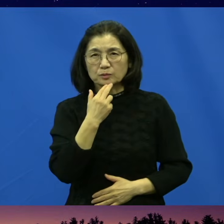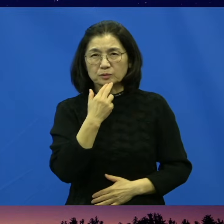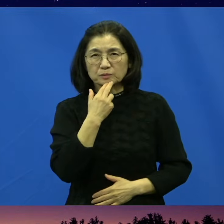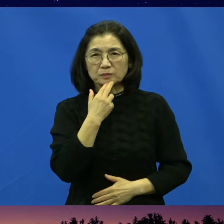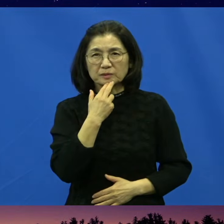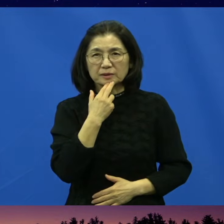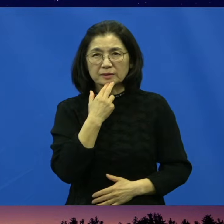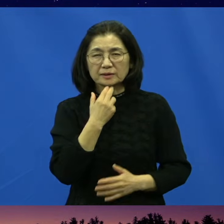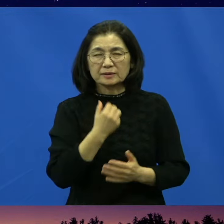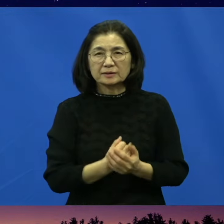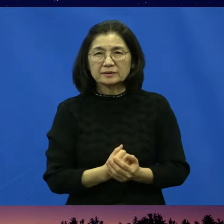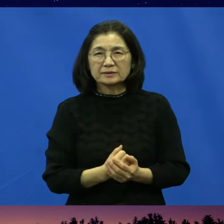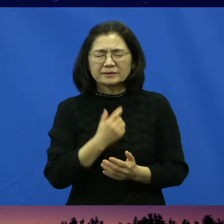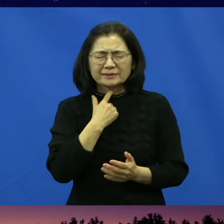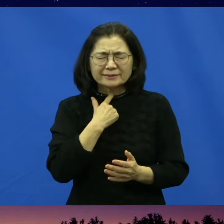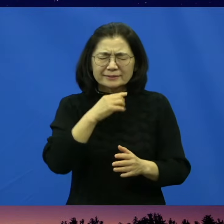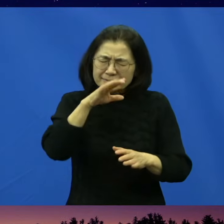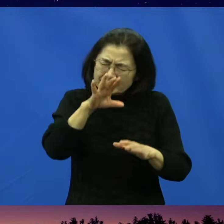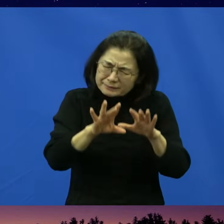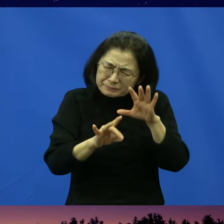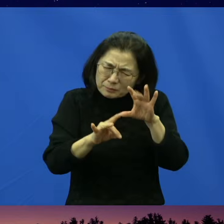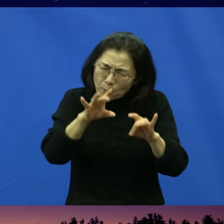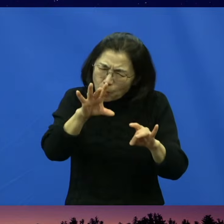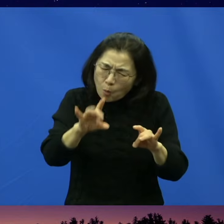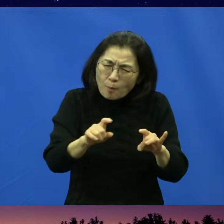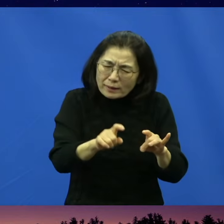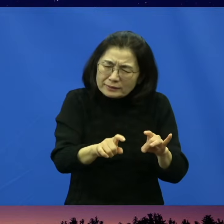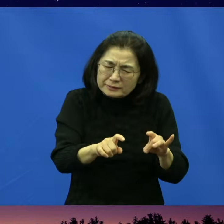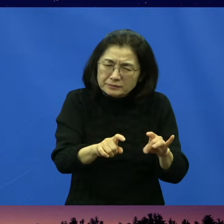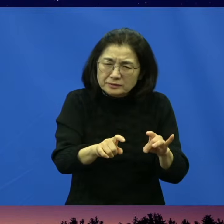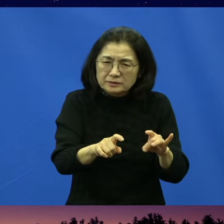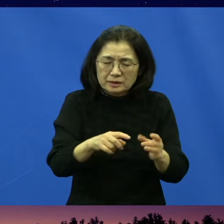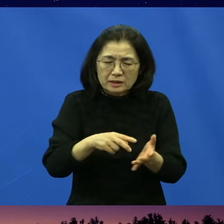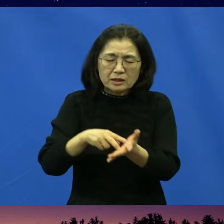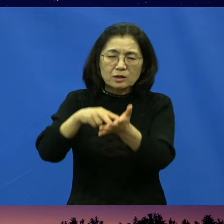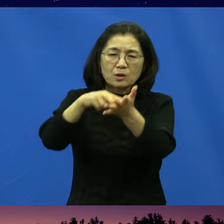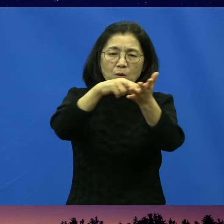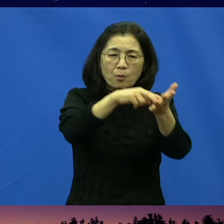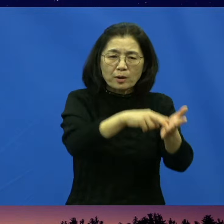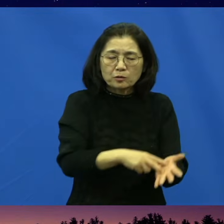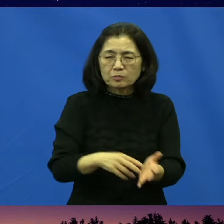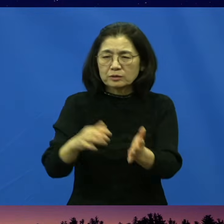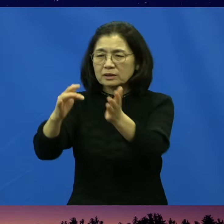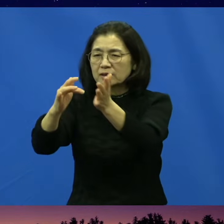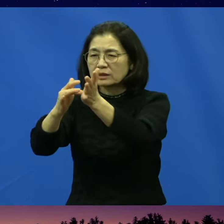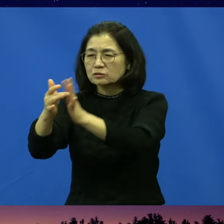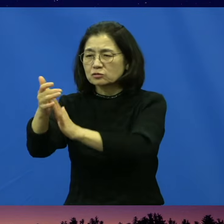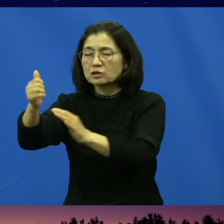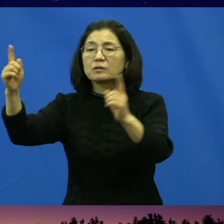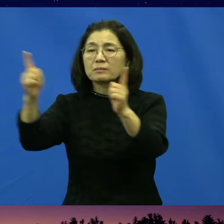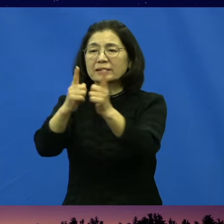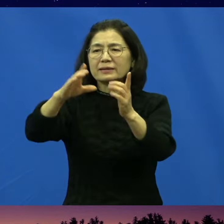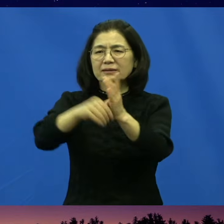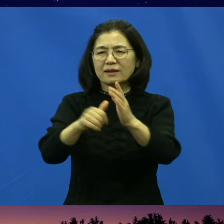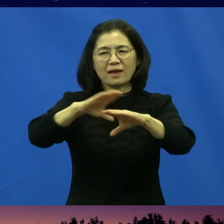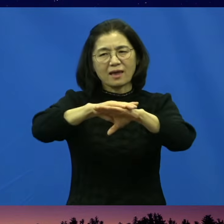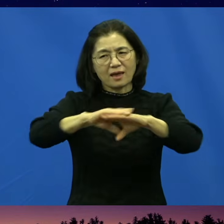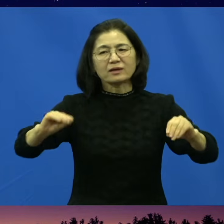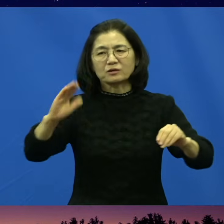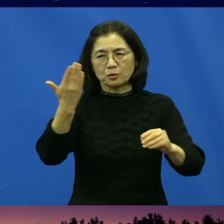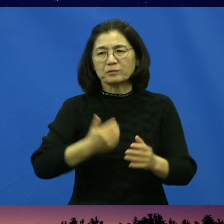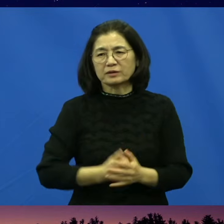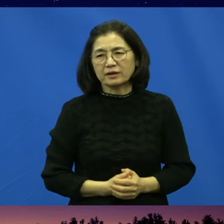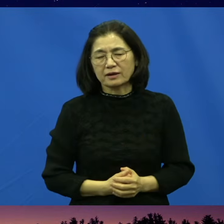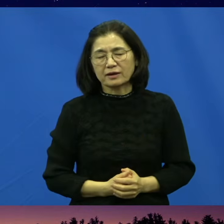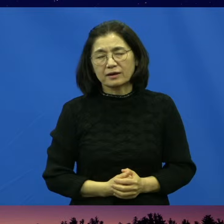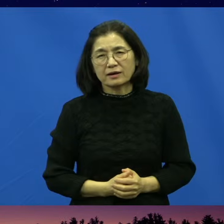목마름은 오직 생수의 근원 대신 예수님 만날 때에 해결되는 것입니다. 오직 예수 그리스도,